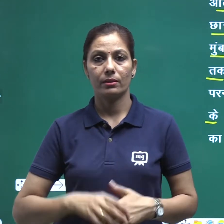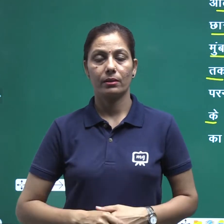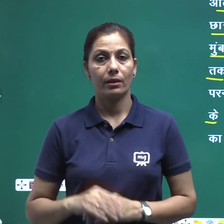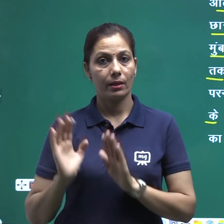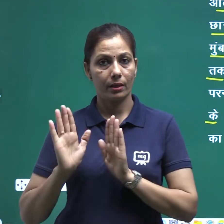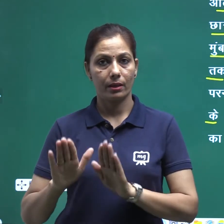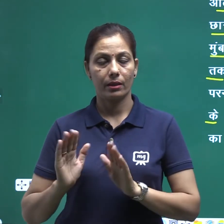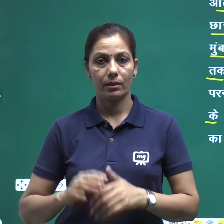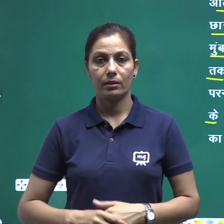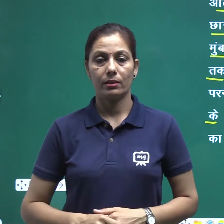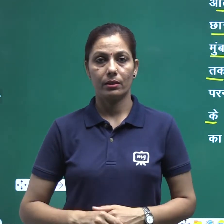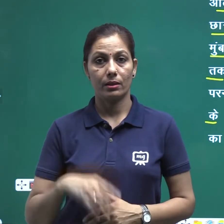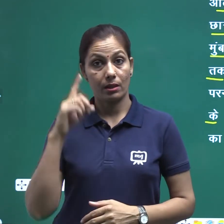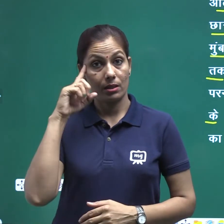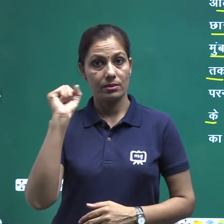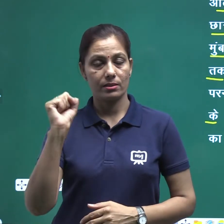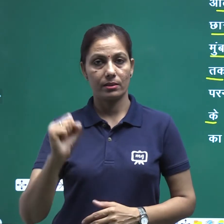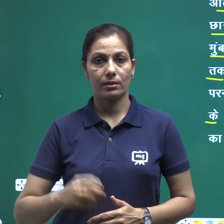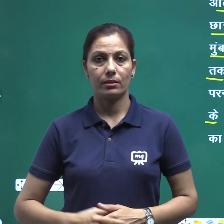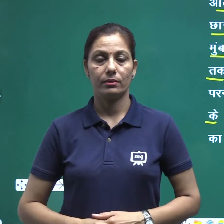रहने का निश्चय किया।